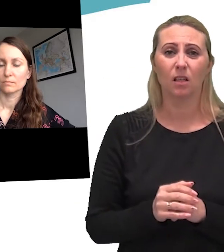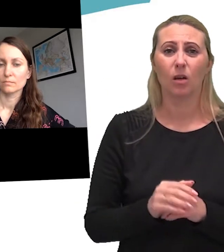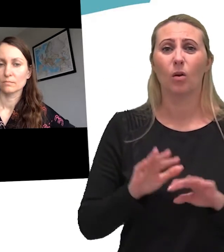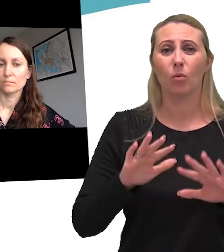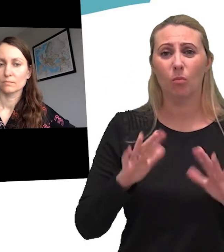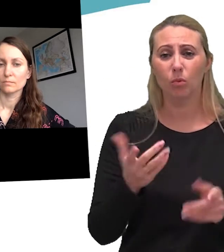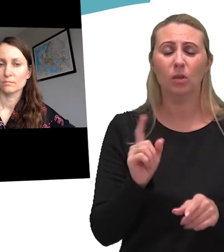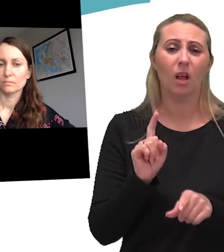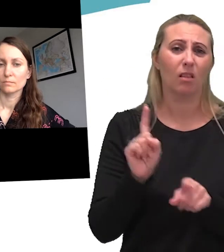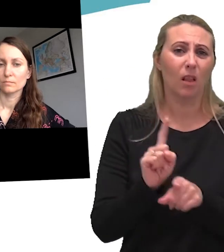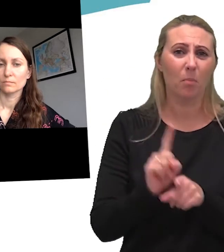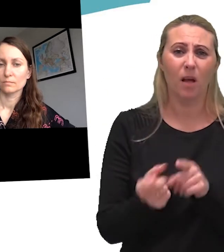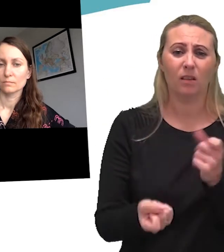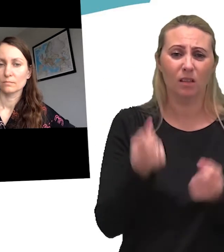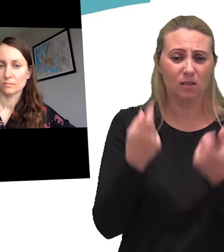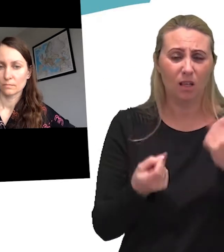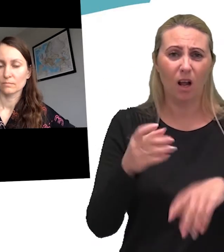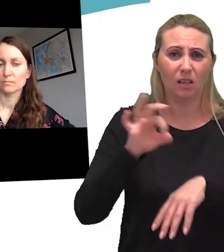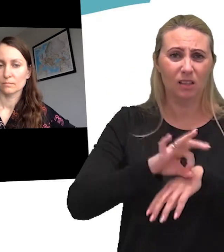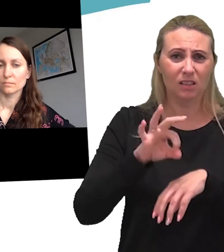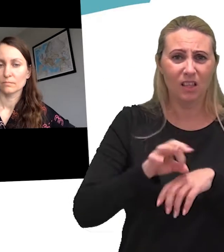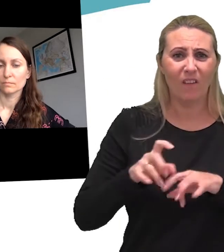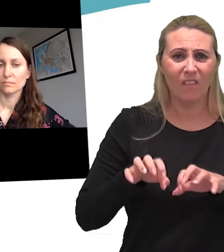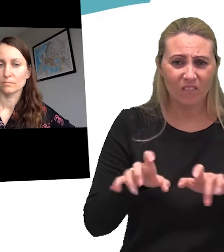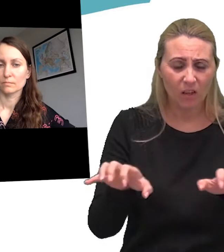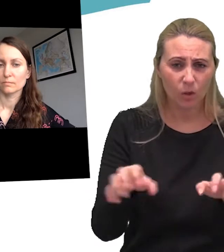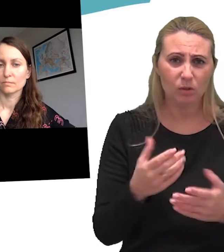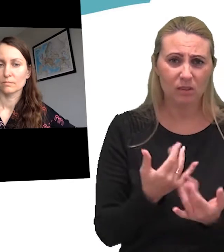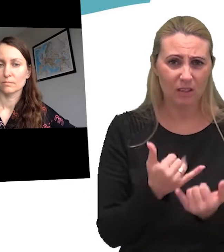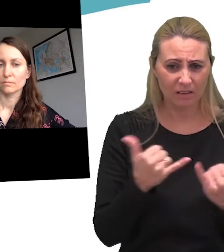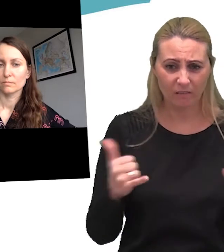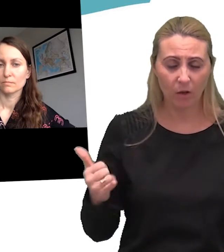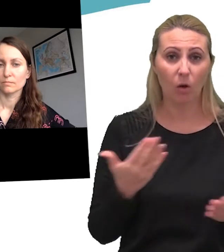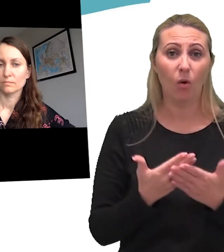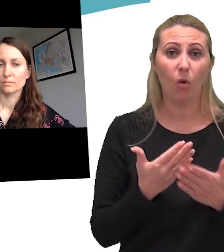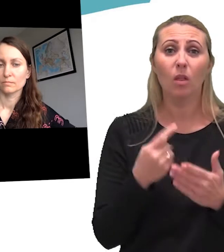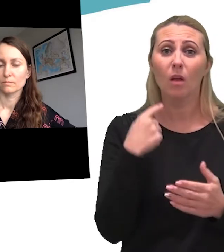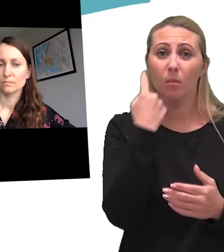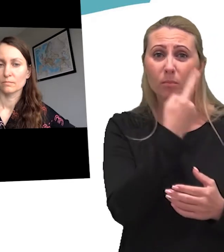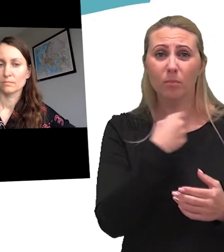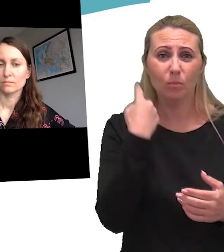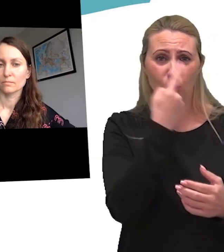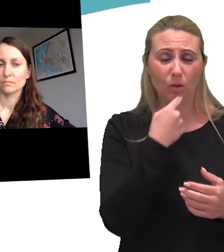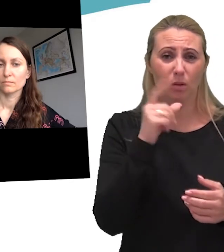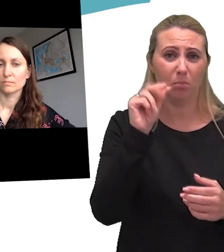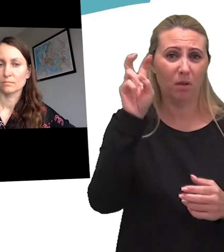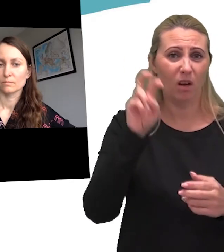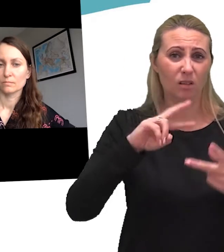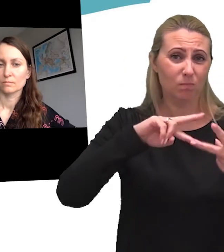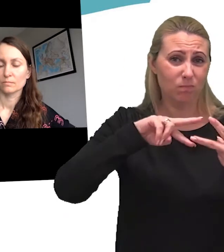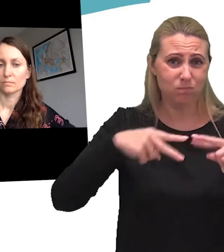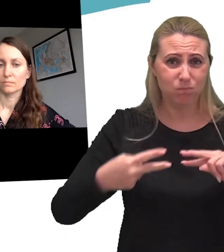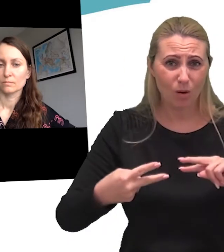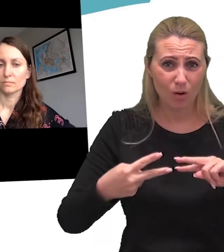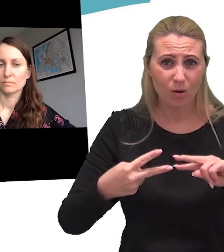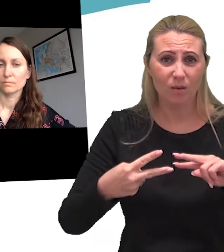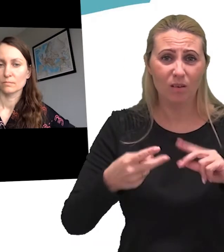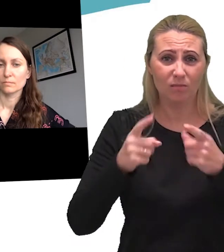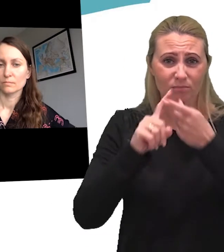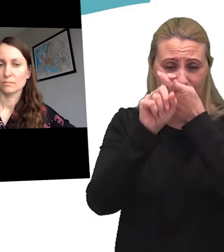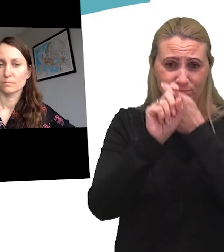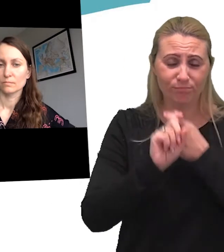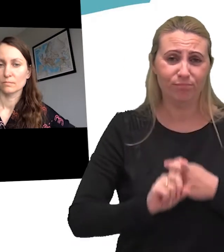gali būti ligos virusinės. Todėl, kad pakinta nuo burnos terpė. Ir